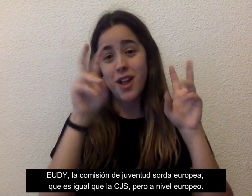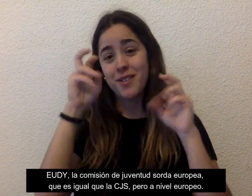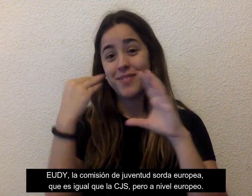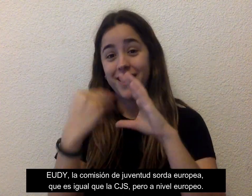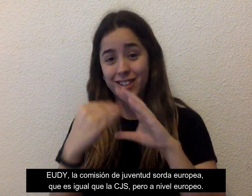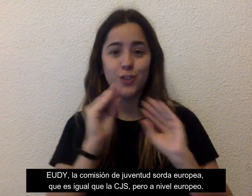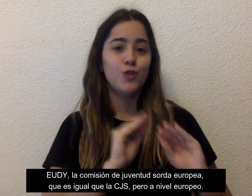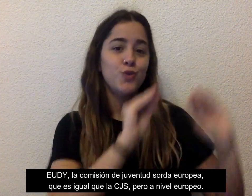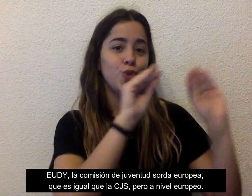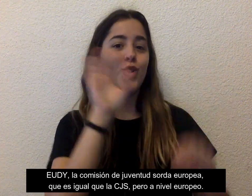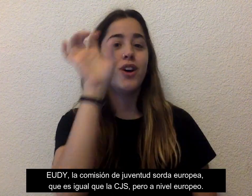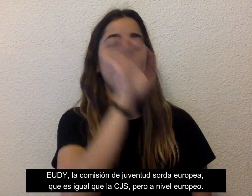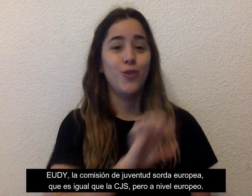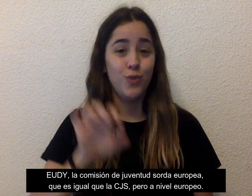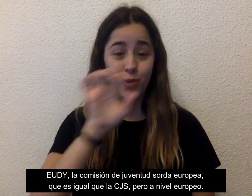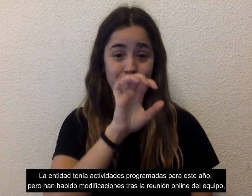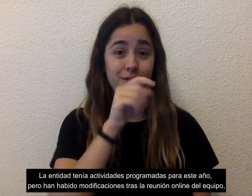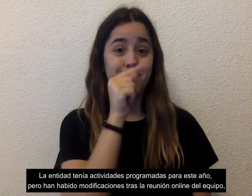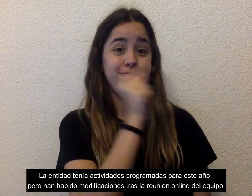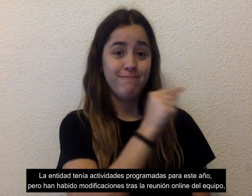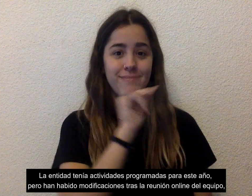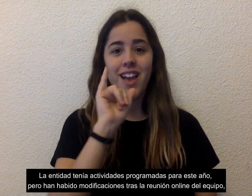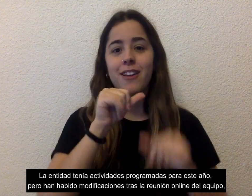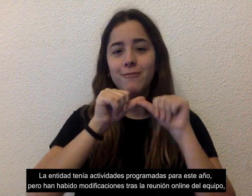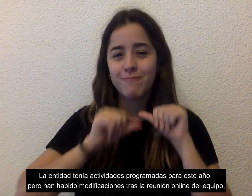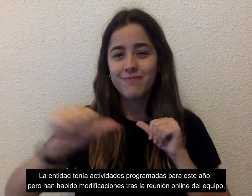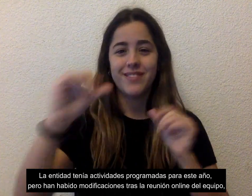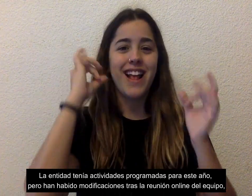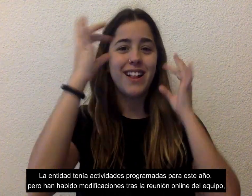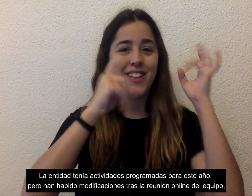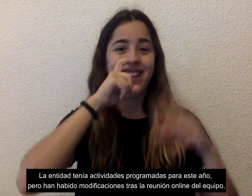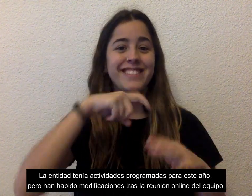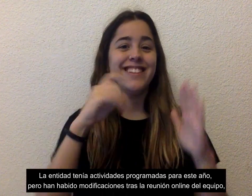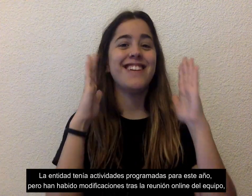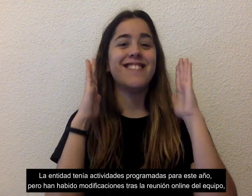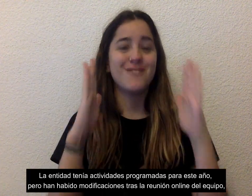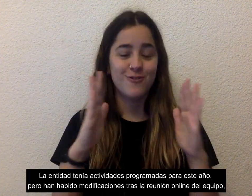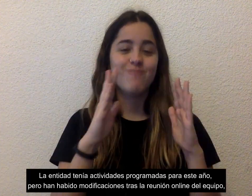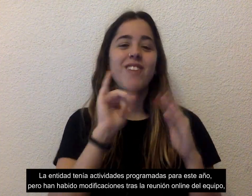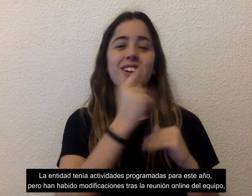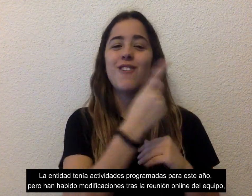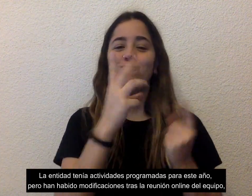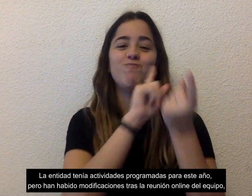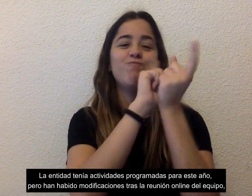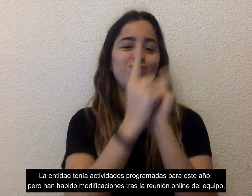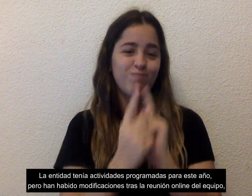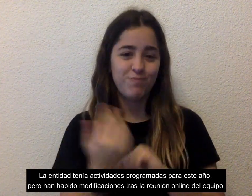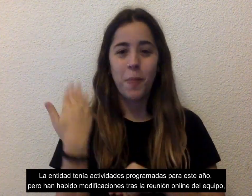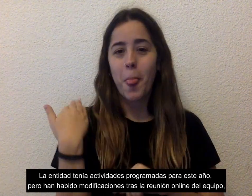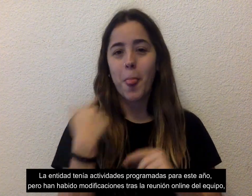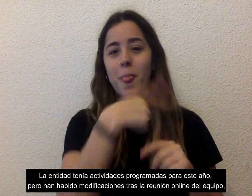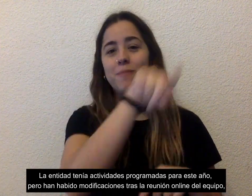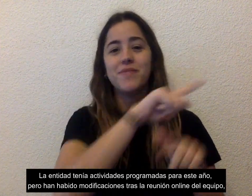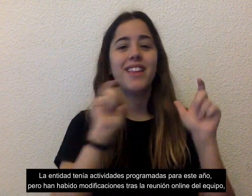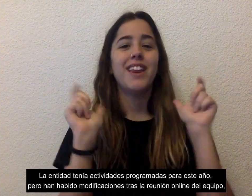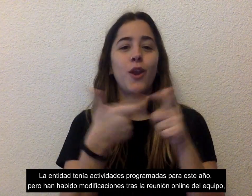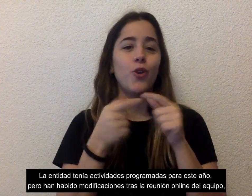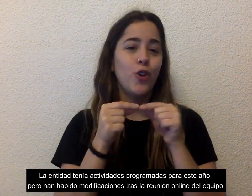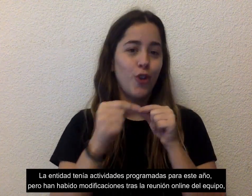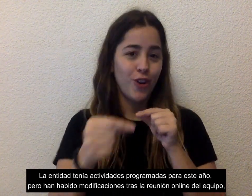Lo que ha dicho ha sido totalmente grosero. ¿Crees que te ha gustado? En cierto modo, me da pena. Tu padre lleva años en silla